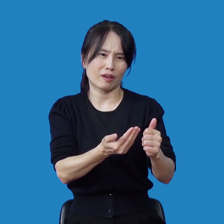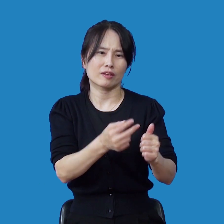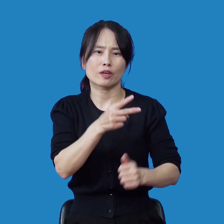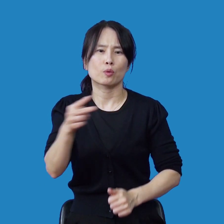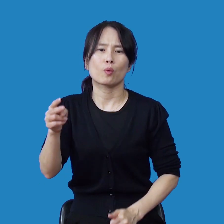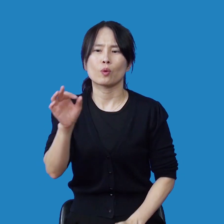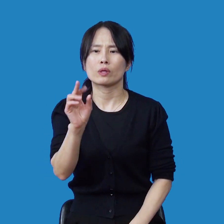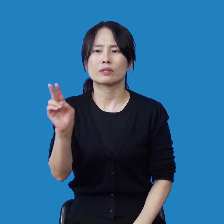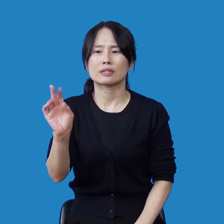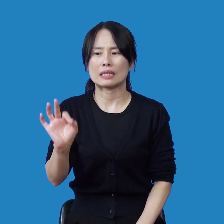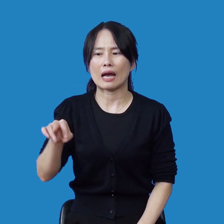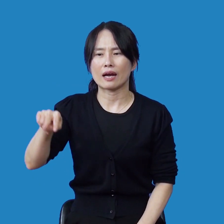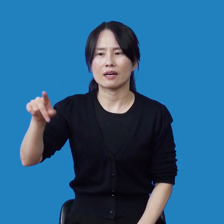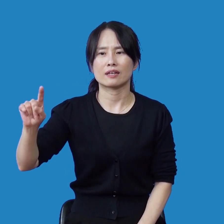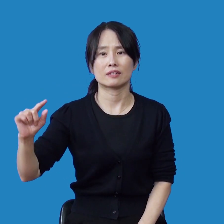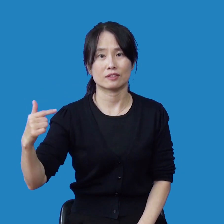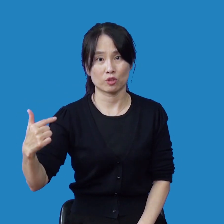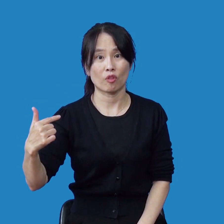양선입니다.